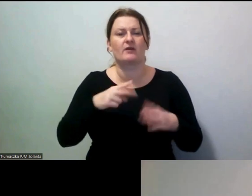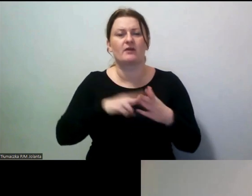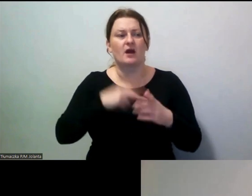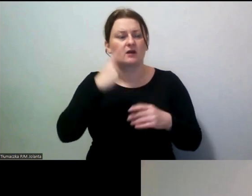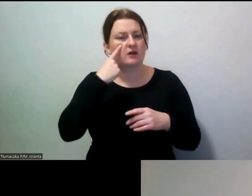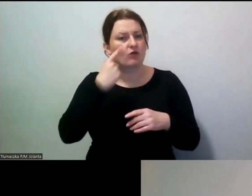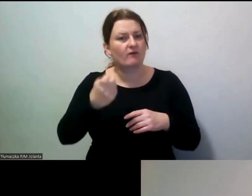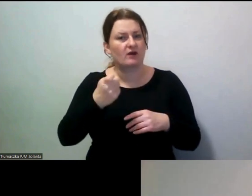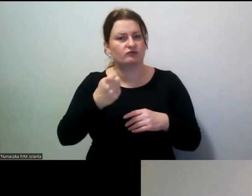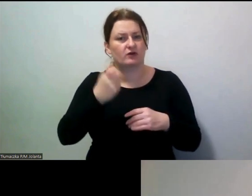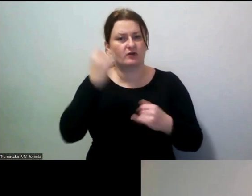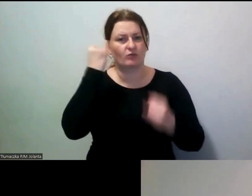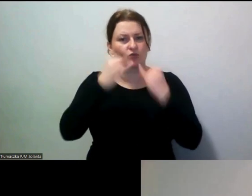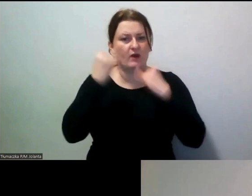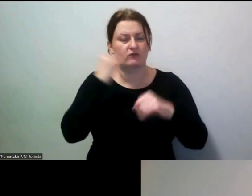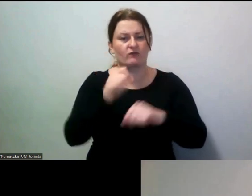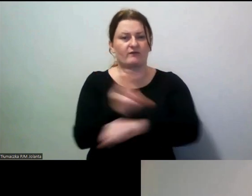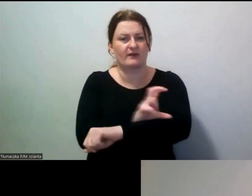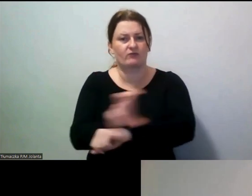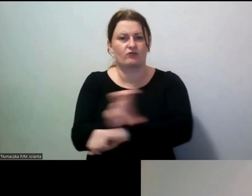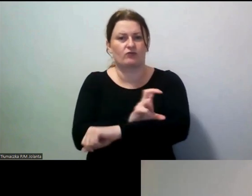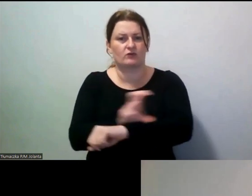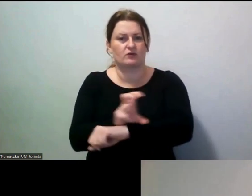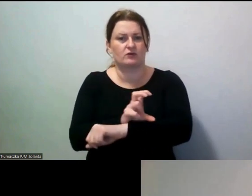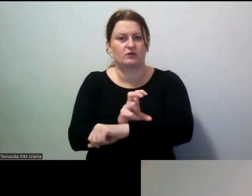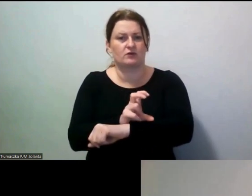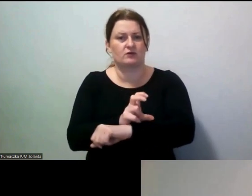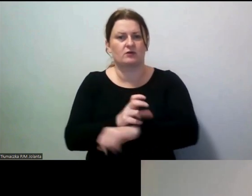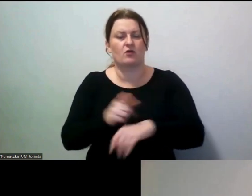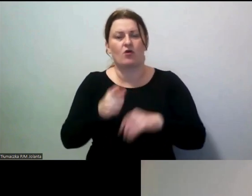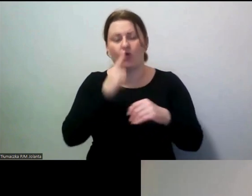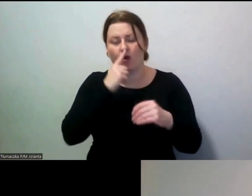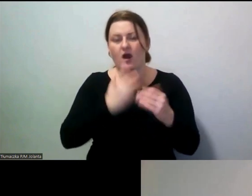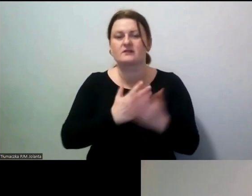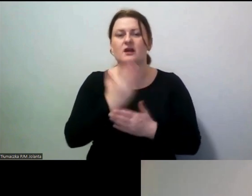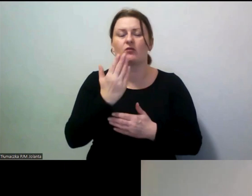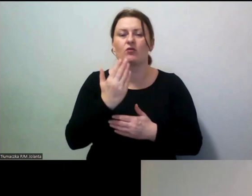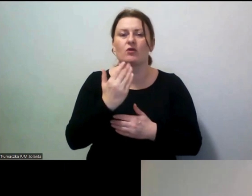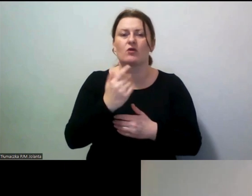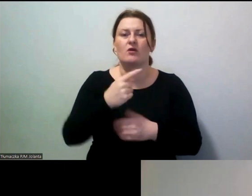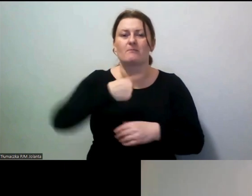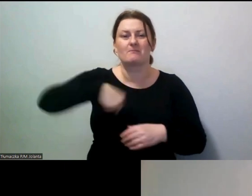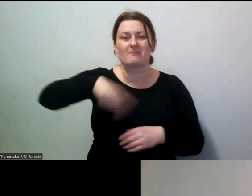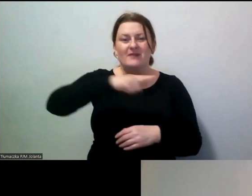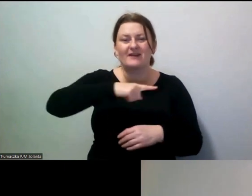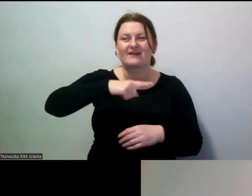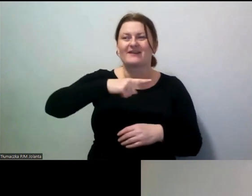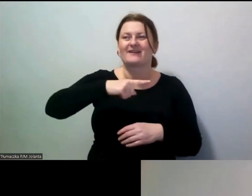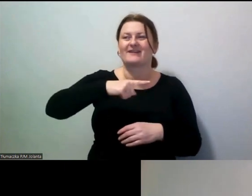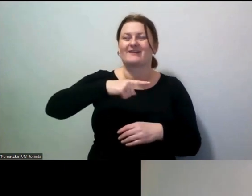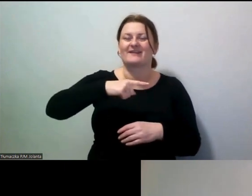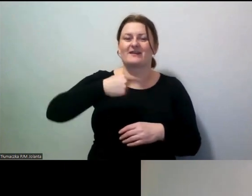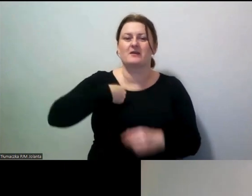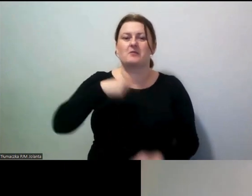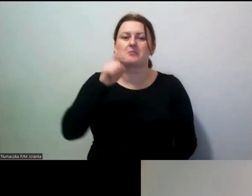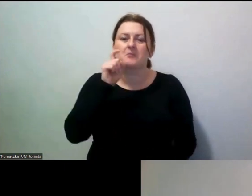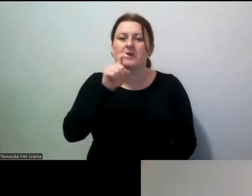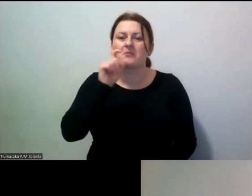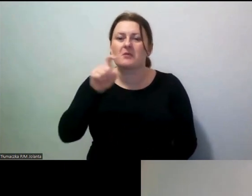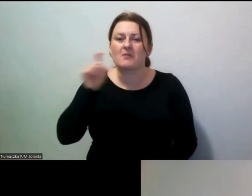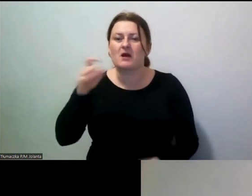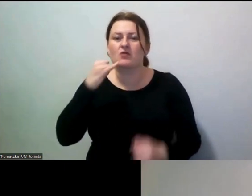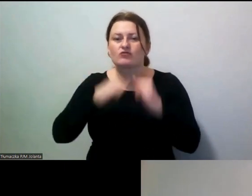dostrzeżenie błędów technologicznych, bo okazało się, że my, starzy wyjadacze chleba, klikamy w różne